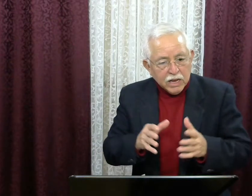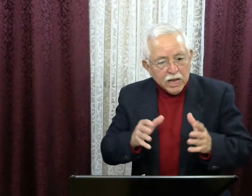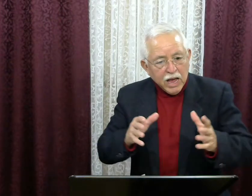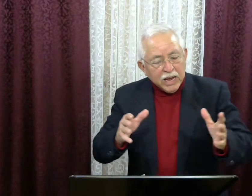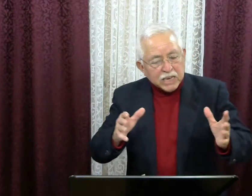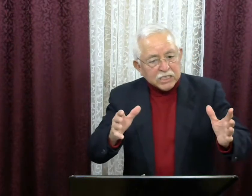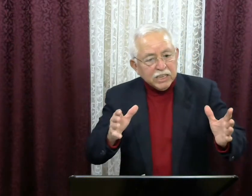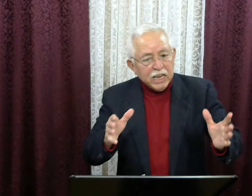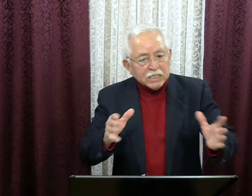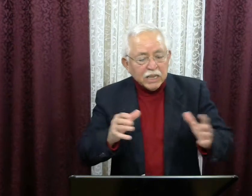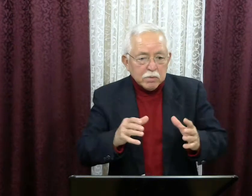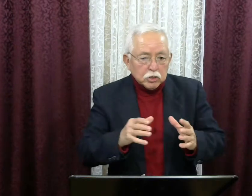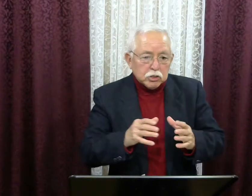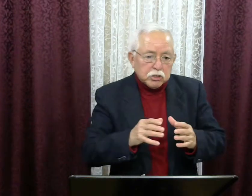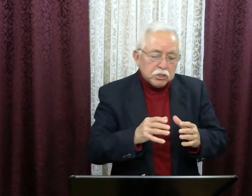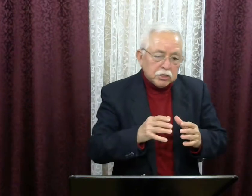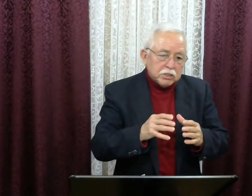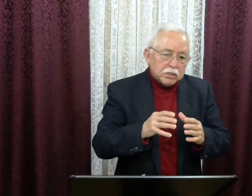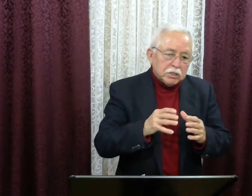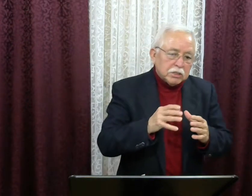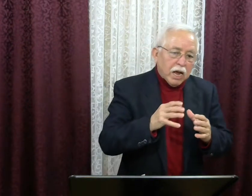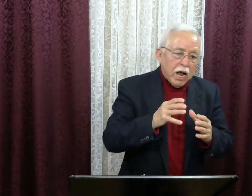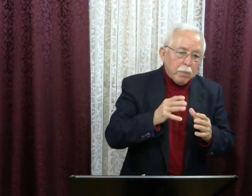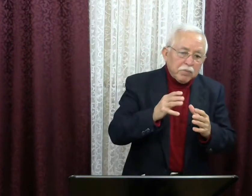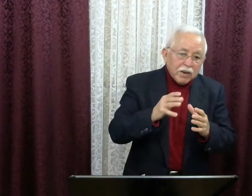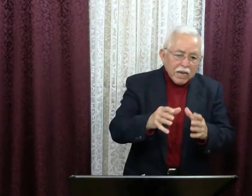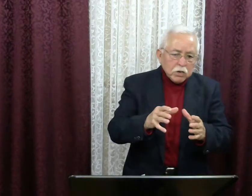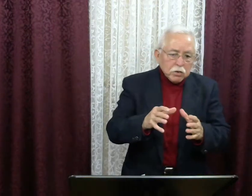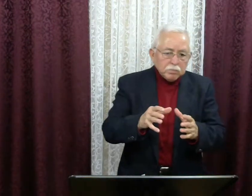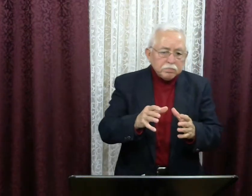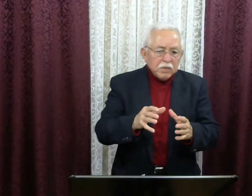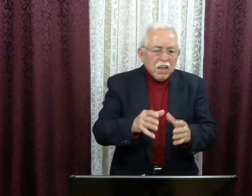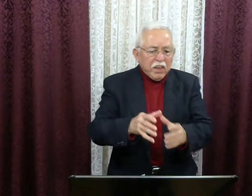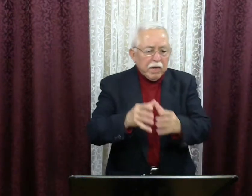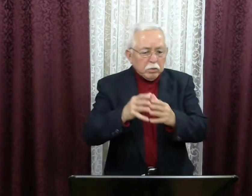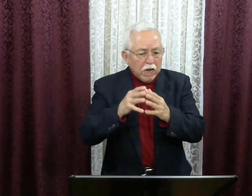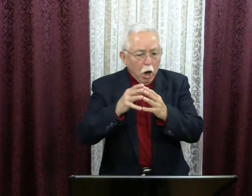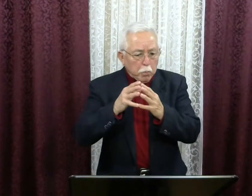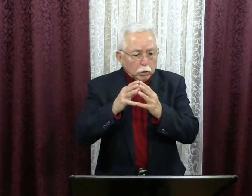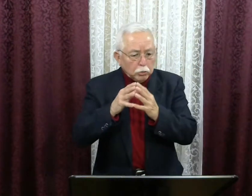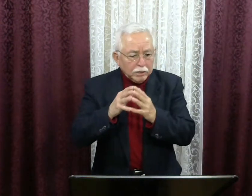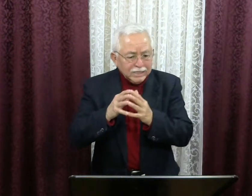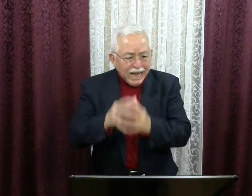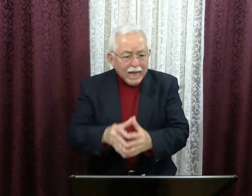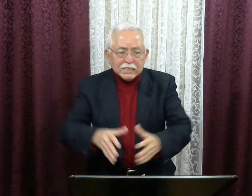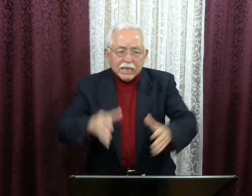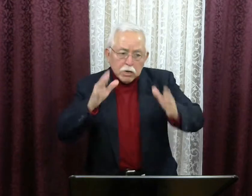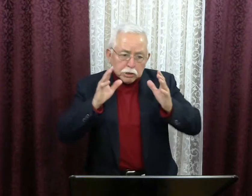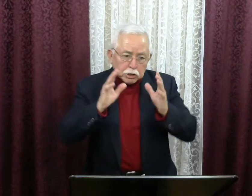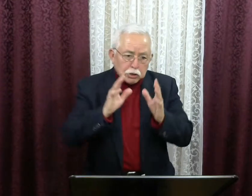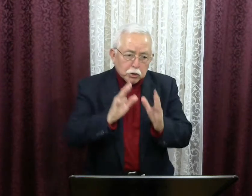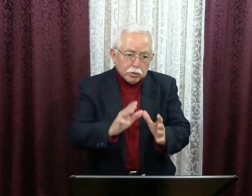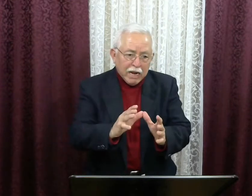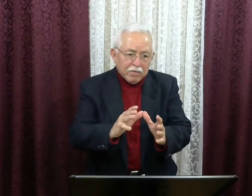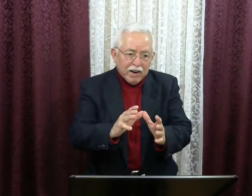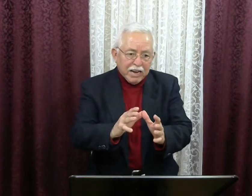En este día tenemos el privilegio, tenemos la oportunidad de estar en los estudios del